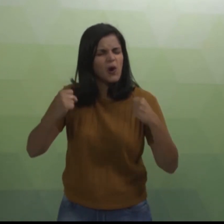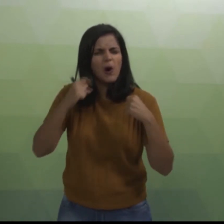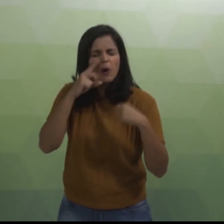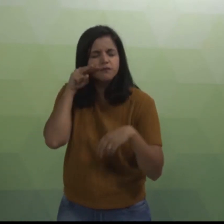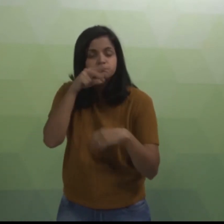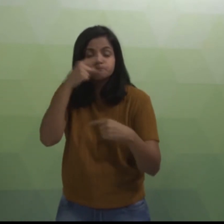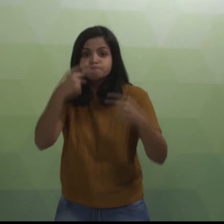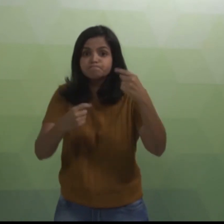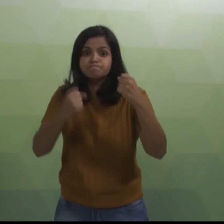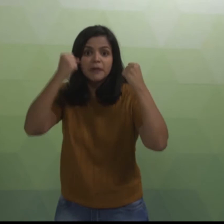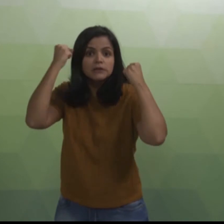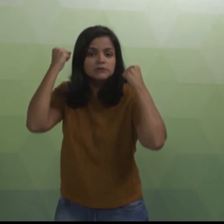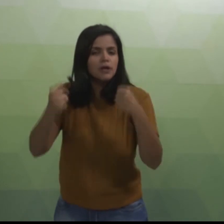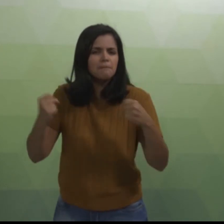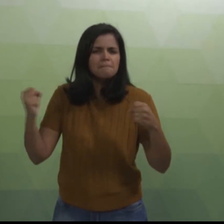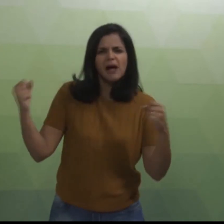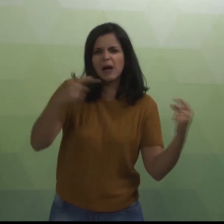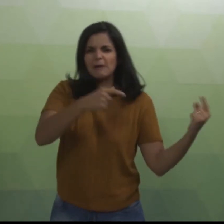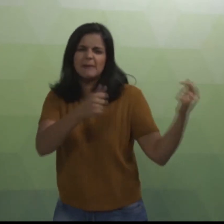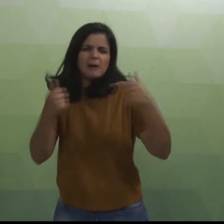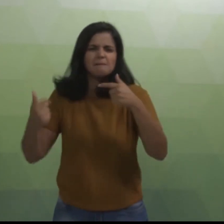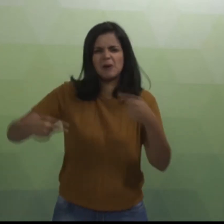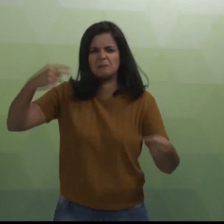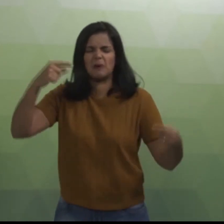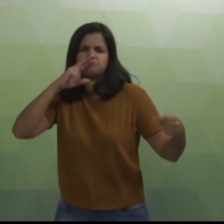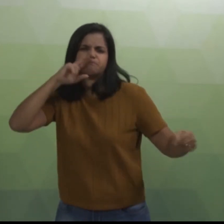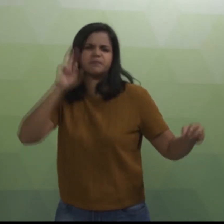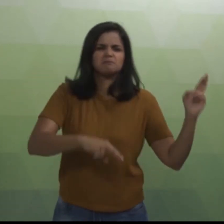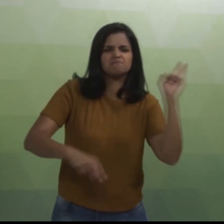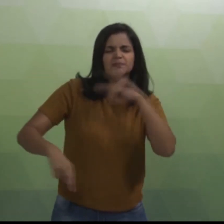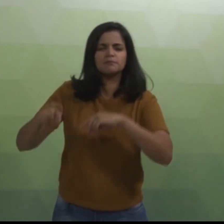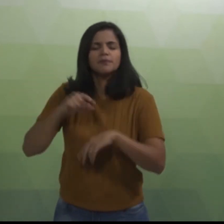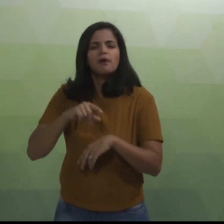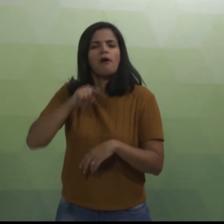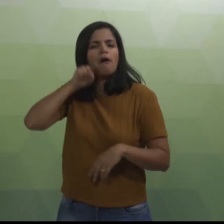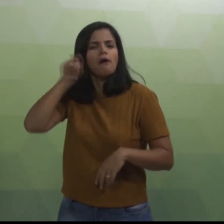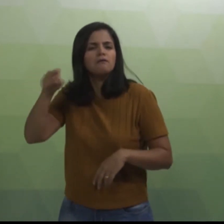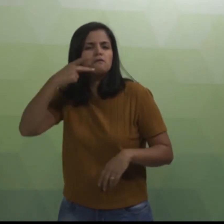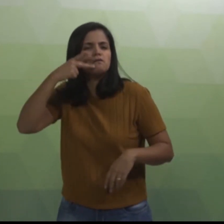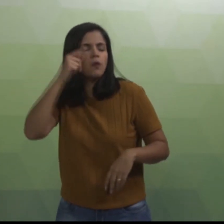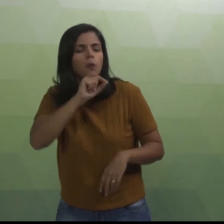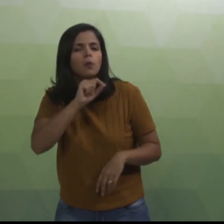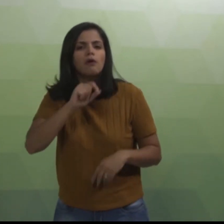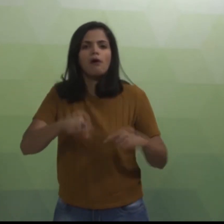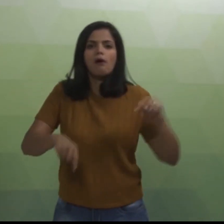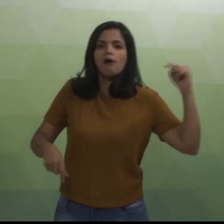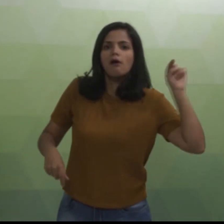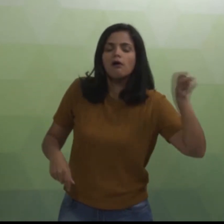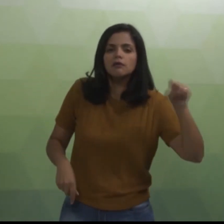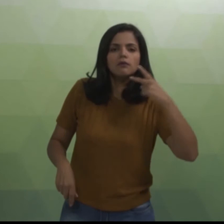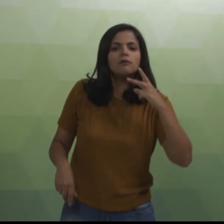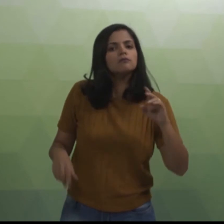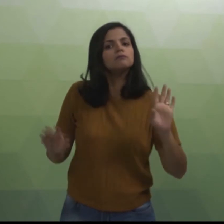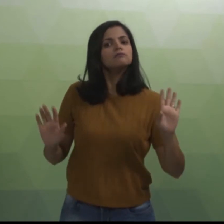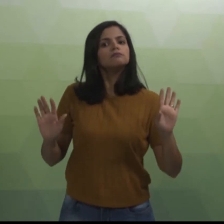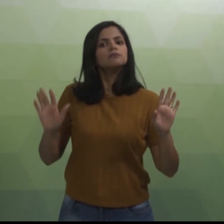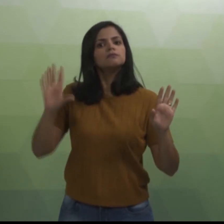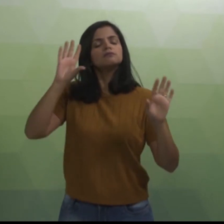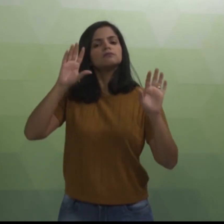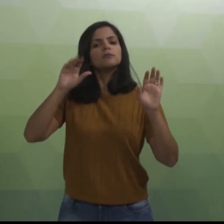Percebam a intensidade da discussão? Então, um falou para o outro, um xingou o outro, um respondeu para o outro. Eu